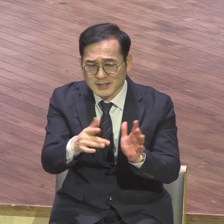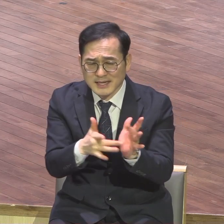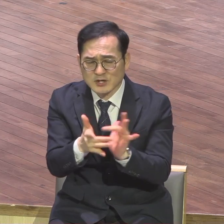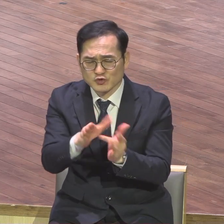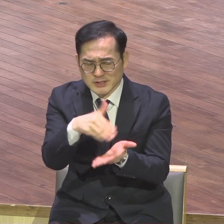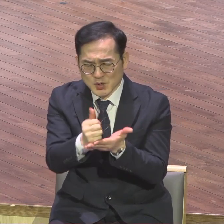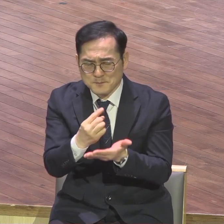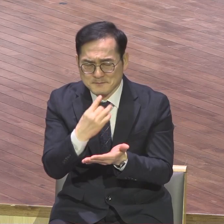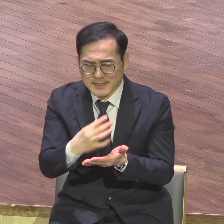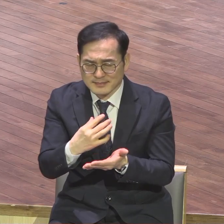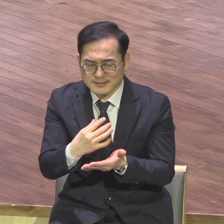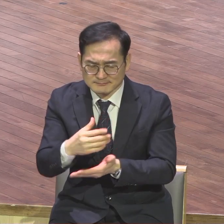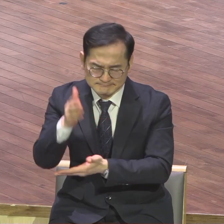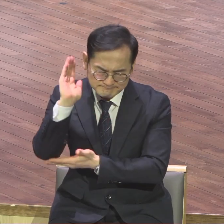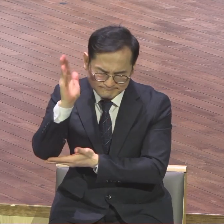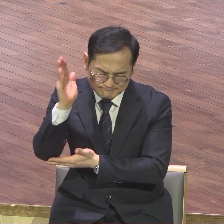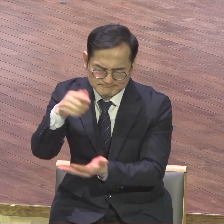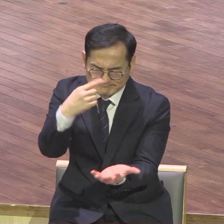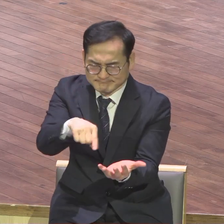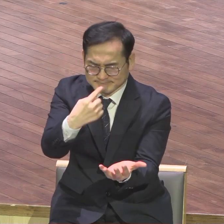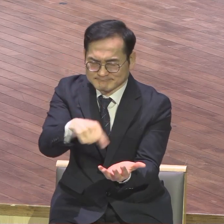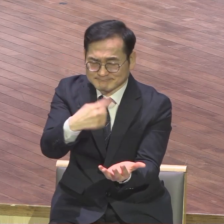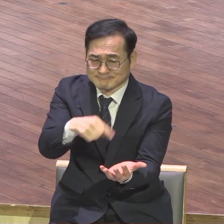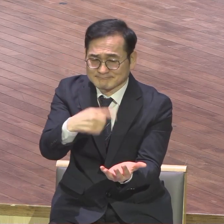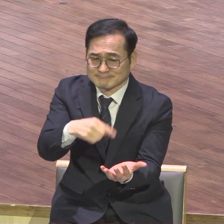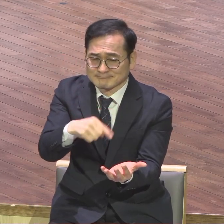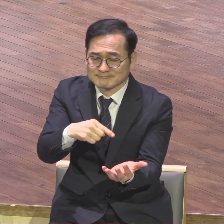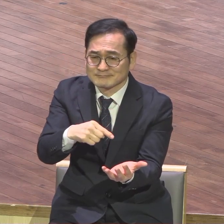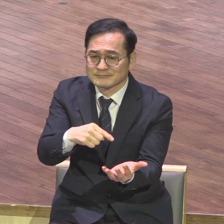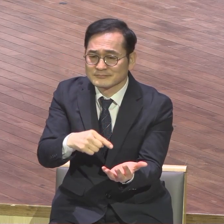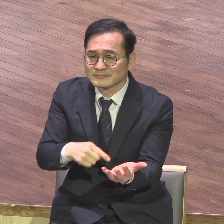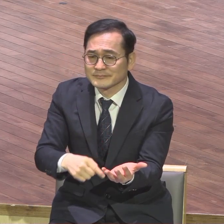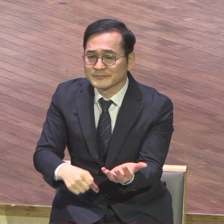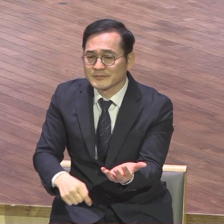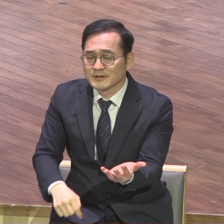집중적으로 예수 그리스도를 가르쳤는데